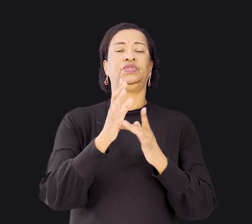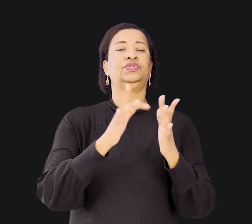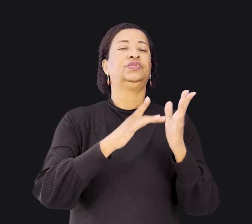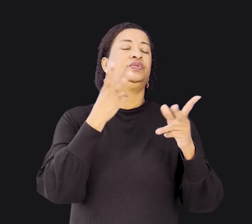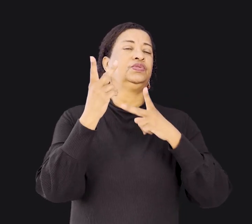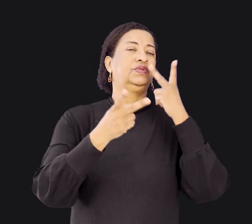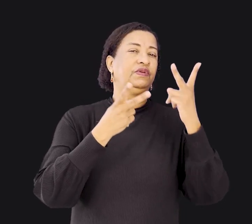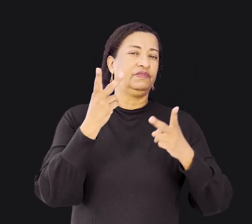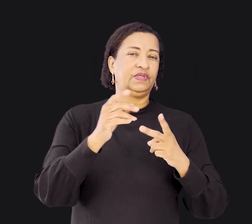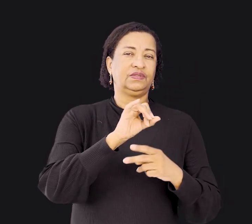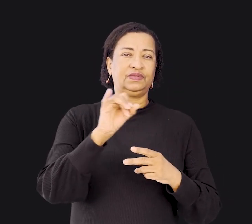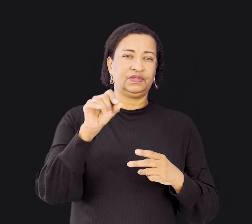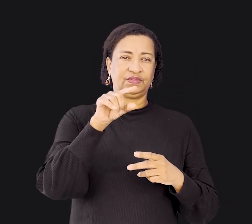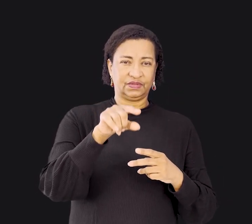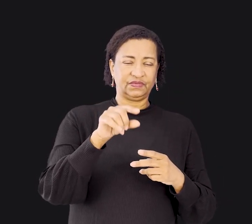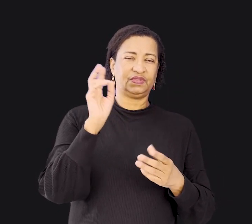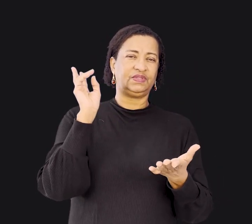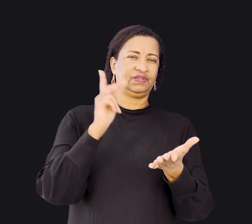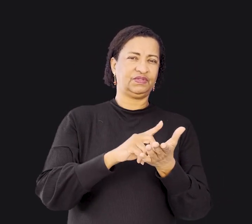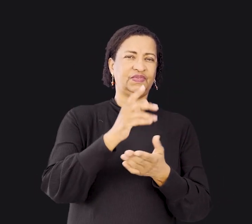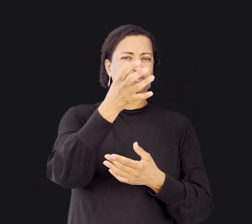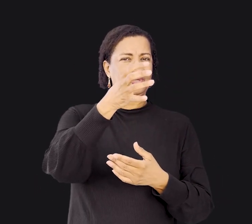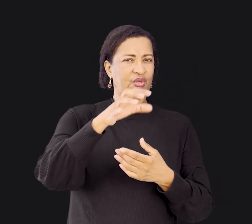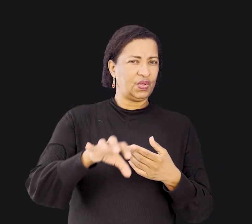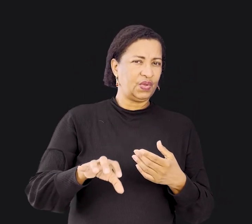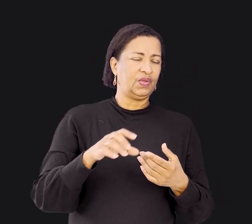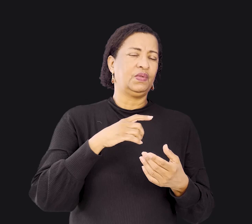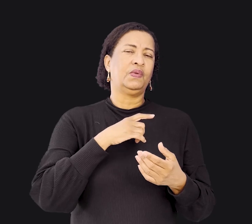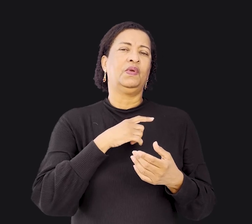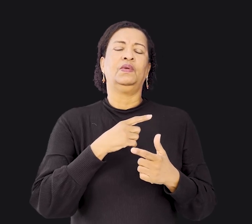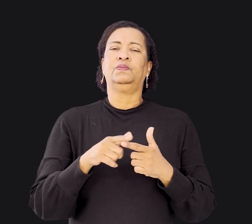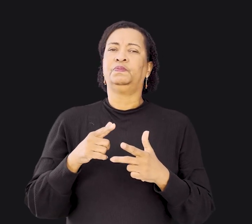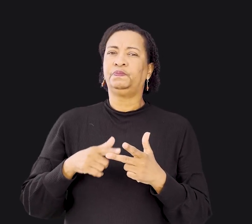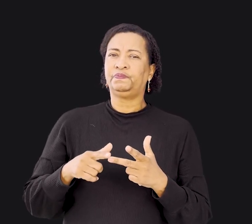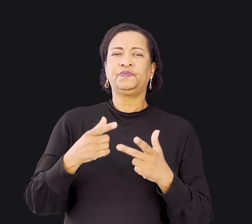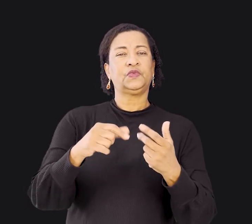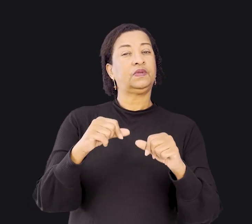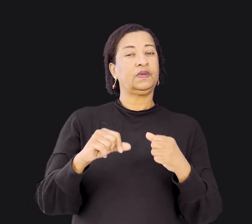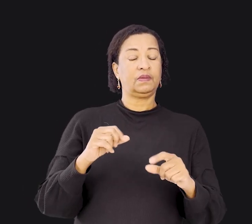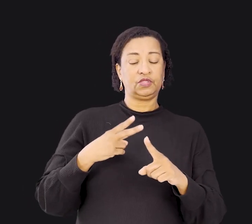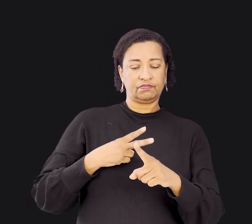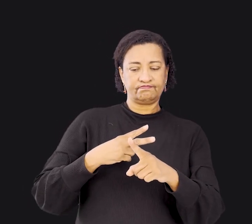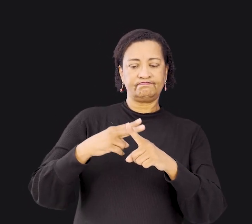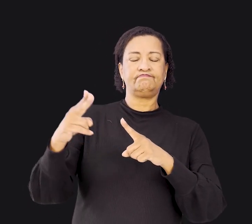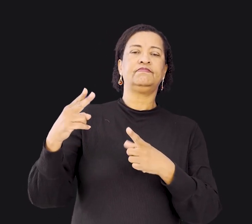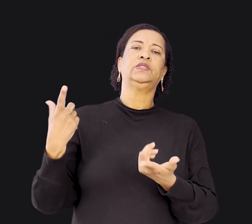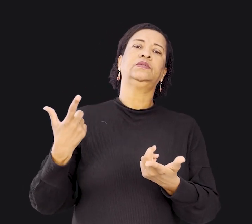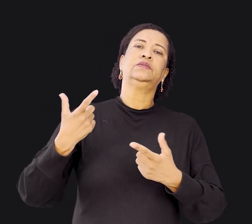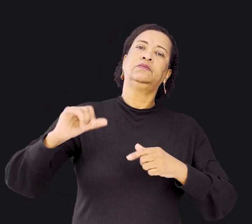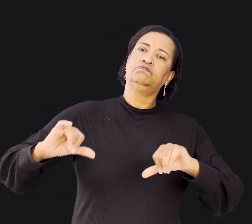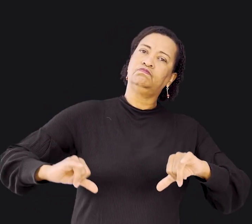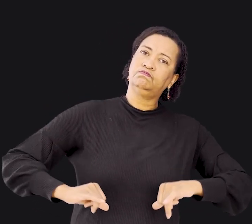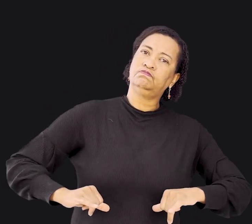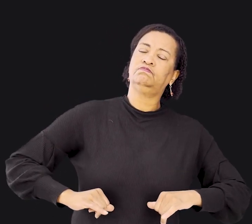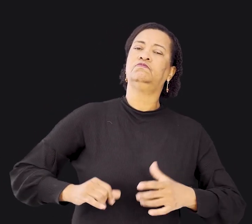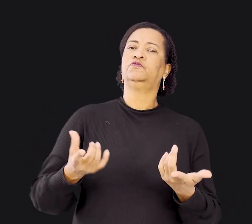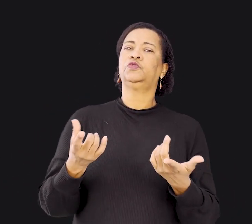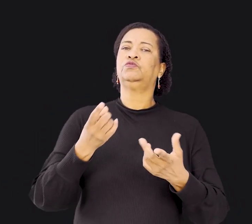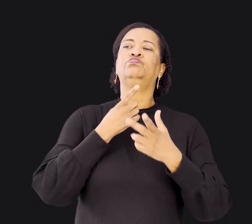Jesus estava dizendo que se você realmente não quer cometer adultério, então deve vencer a batalha, enquanto o adultério é um pensamento,